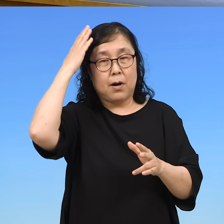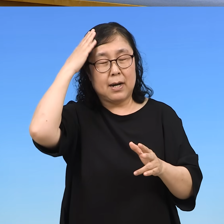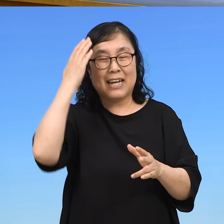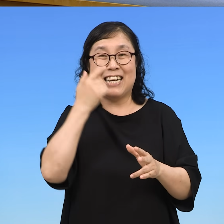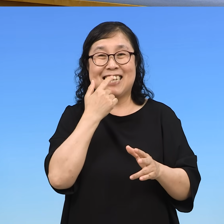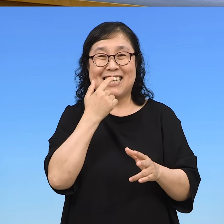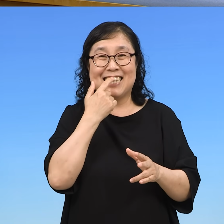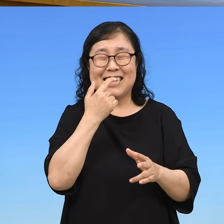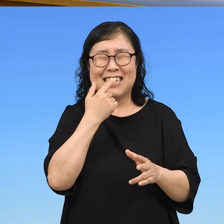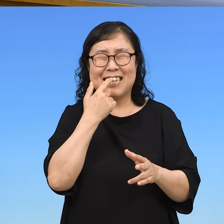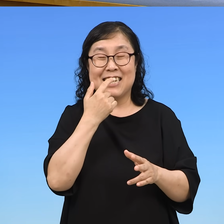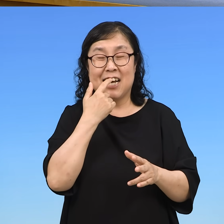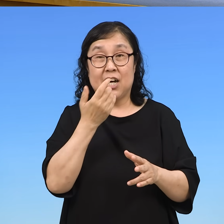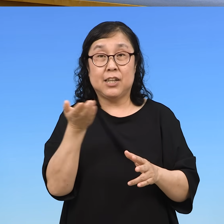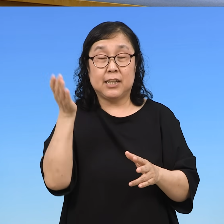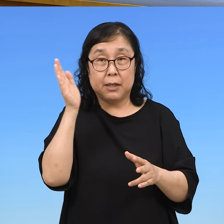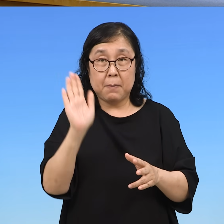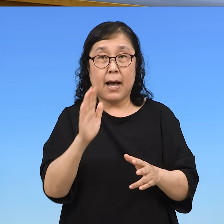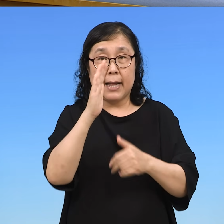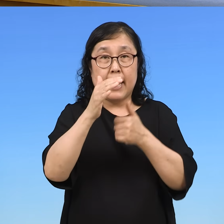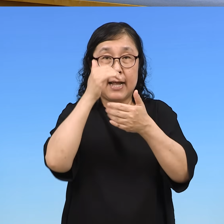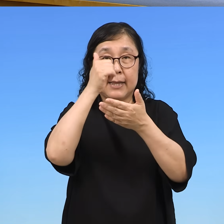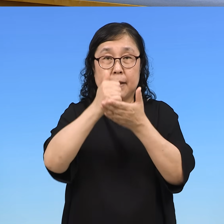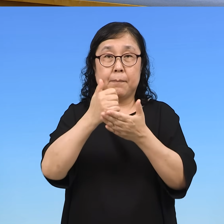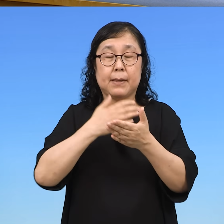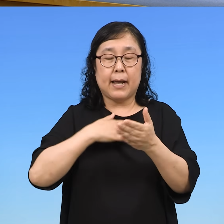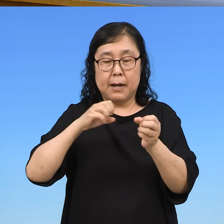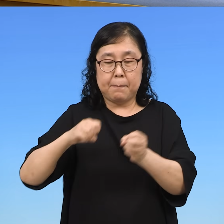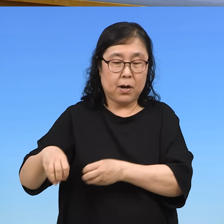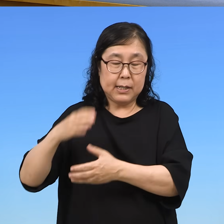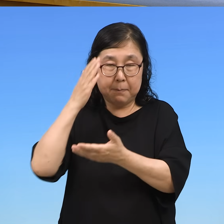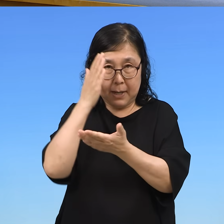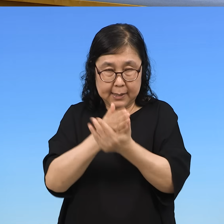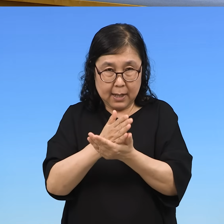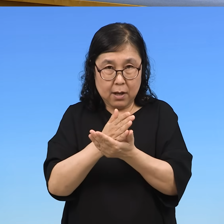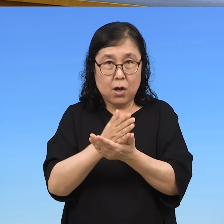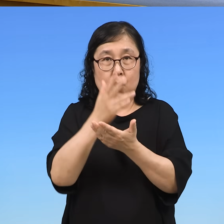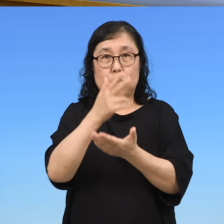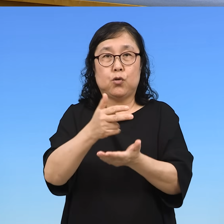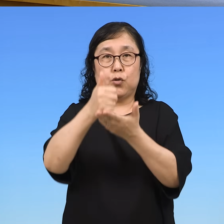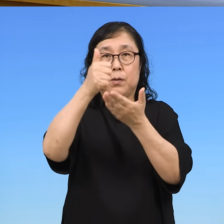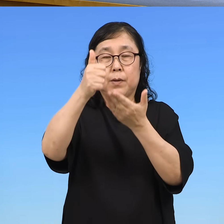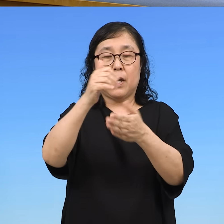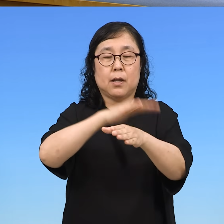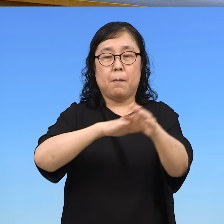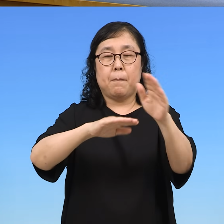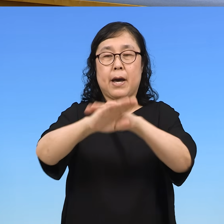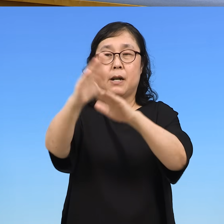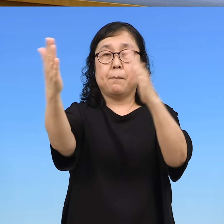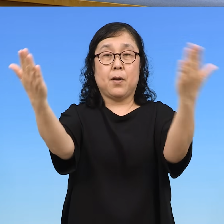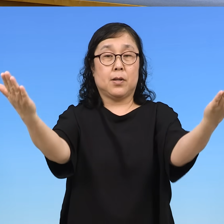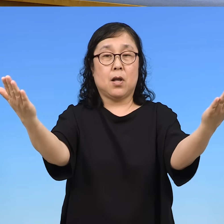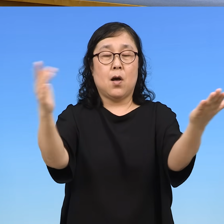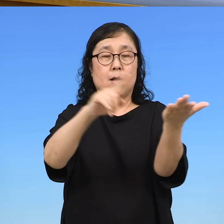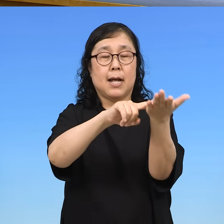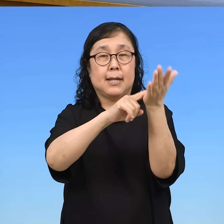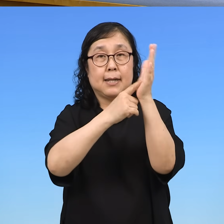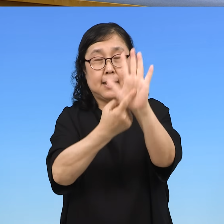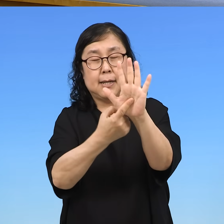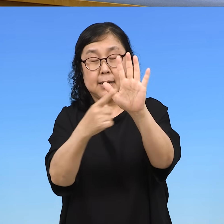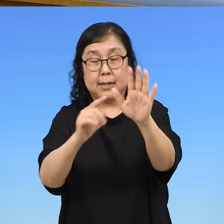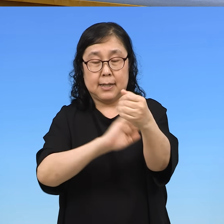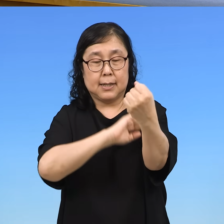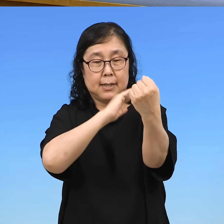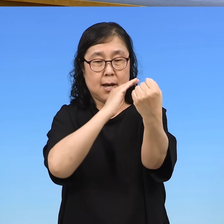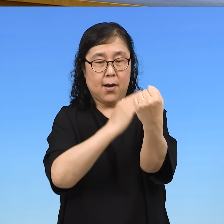머리카락에 희끗희끗 인생의 서리가 내렸어도 하나님 나를 버리지 마십시오. 주님께서 팔을 펴서 나타내 보이신